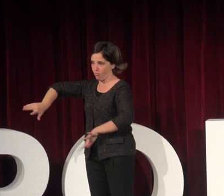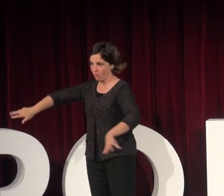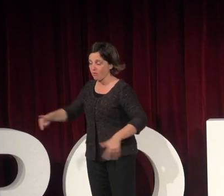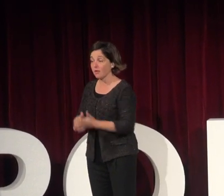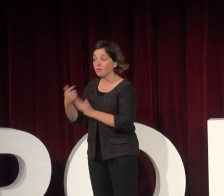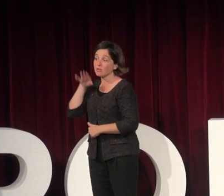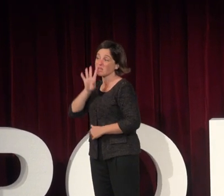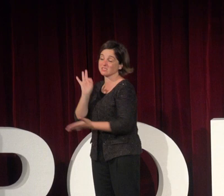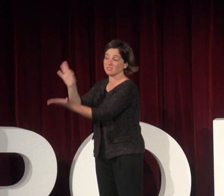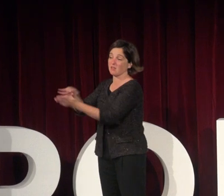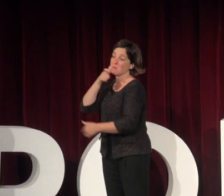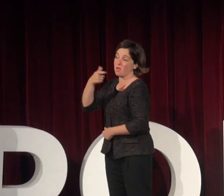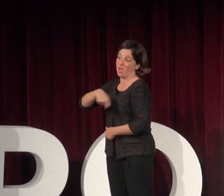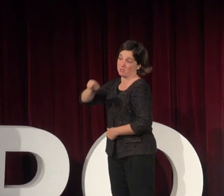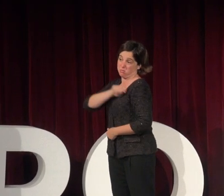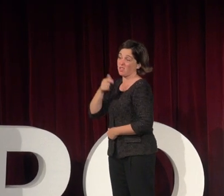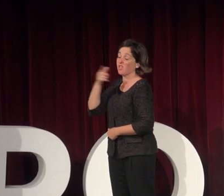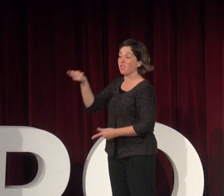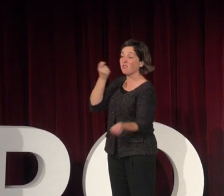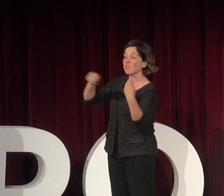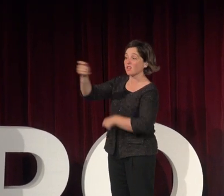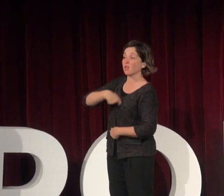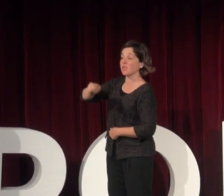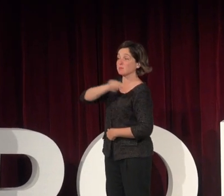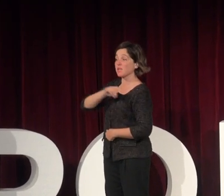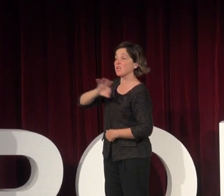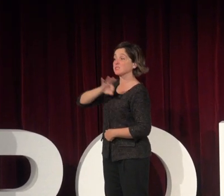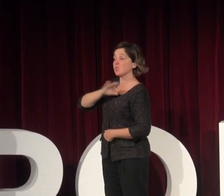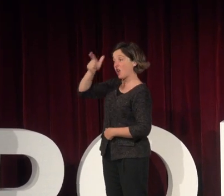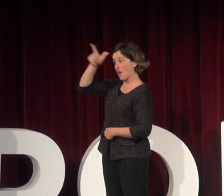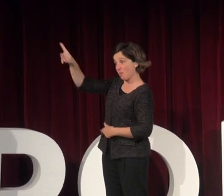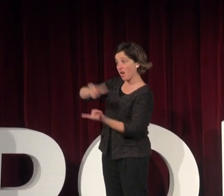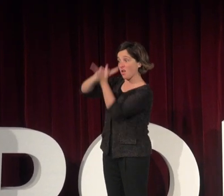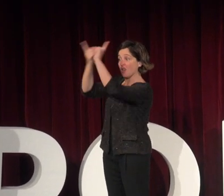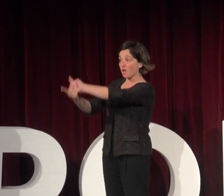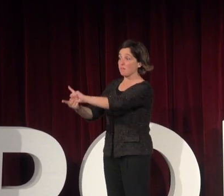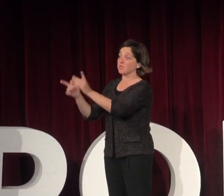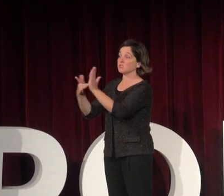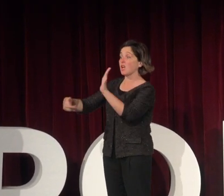manchen la palabra España los que le vendieron España a la señora Merkel cambiando la...